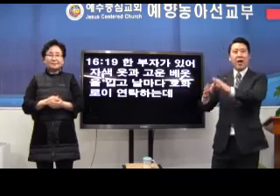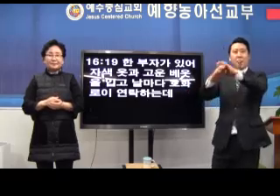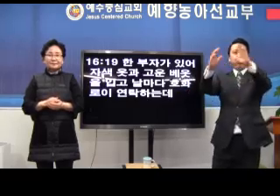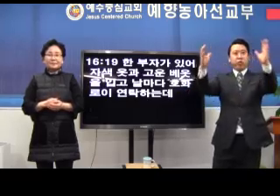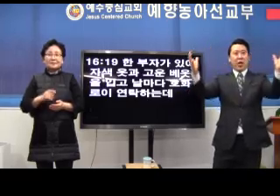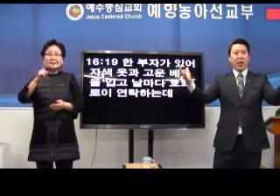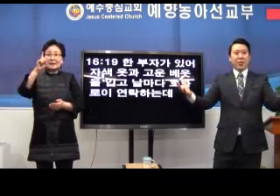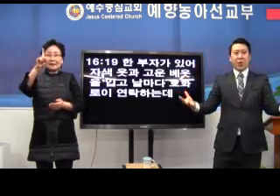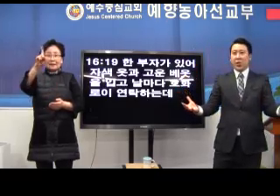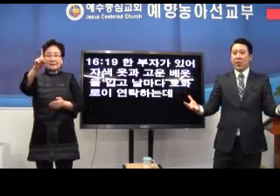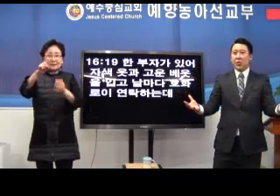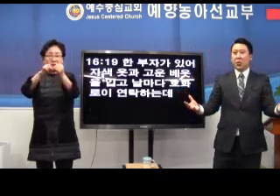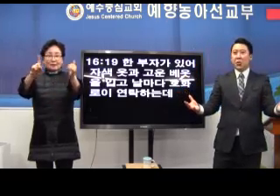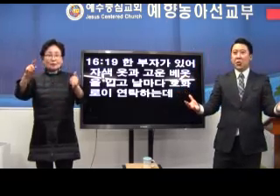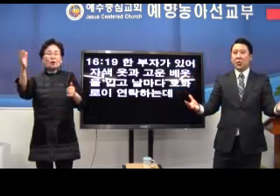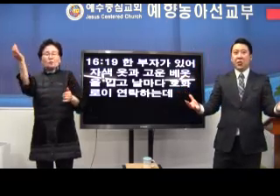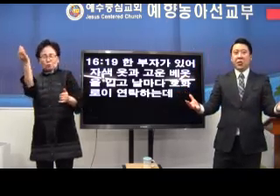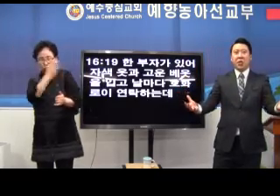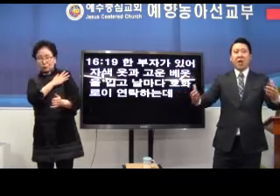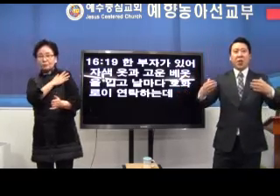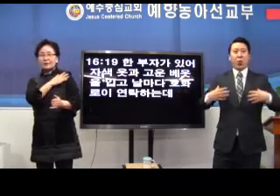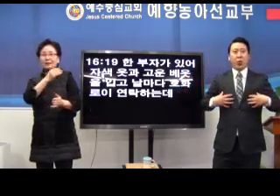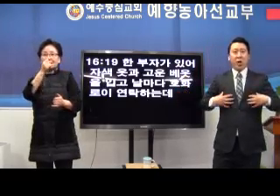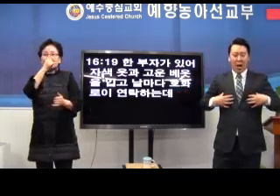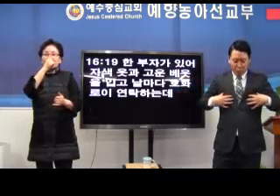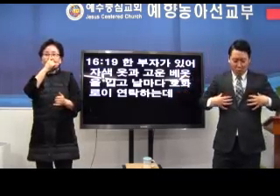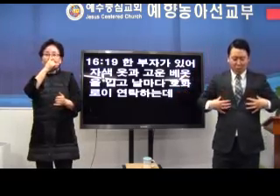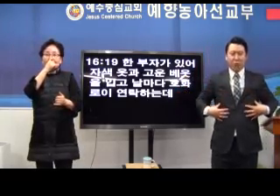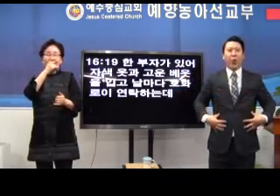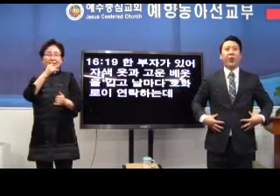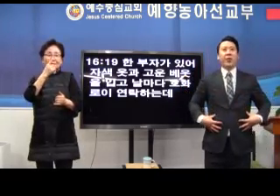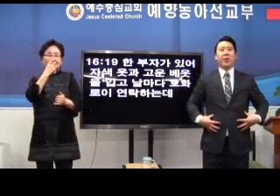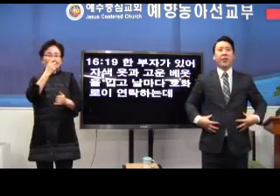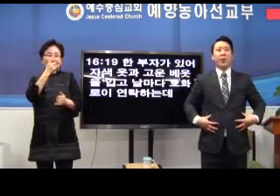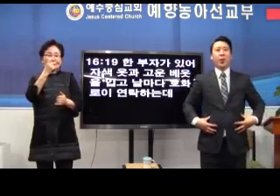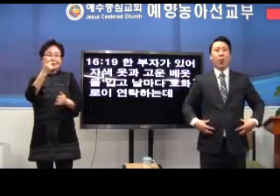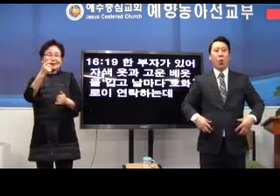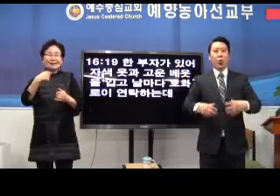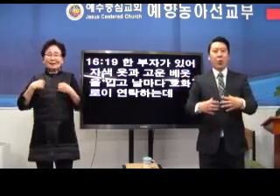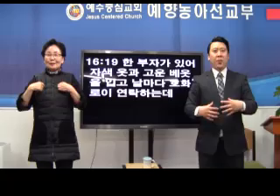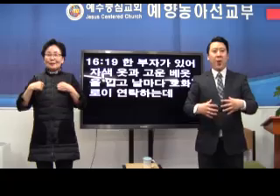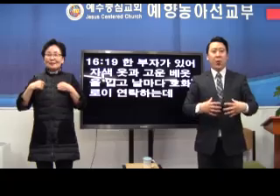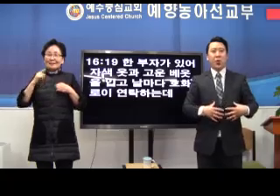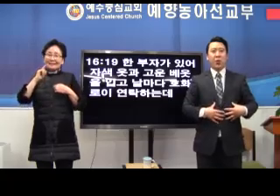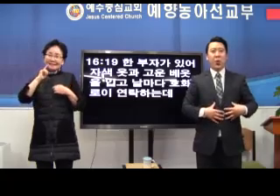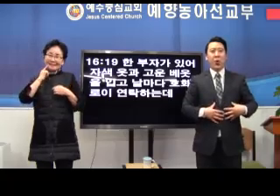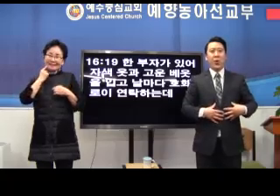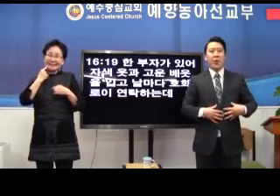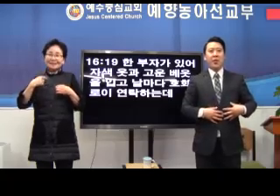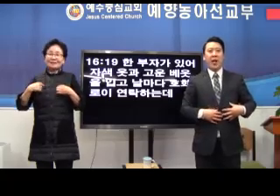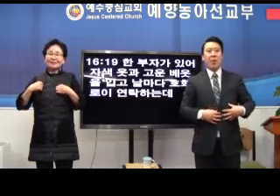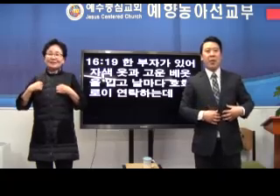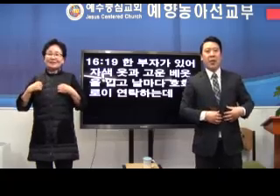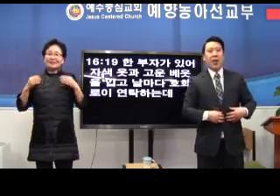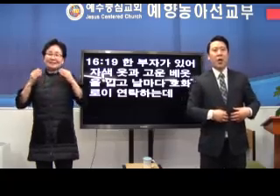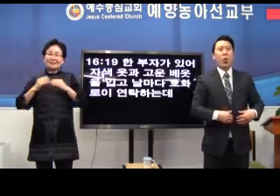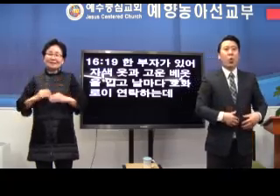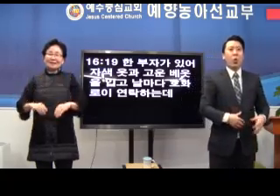한 부자가 있어. 자세고 아주 멋진 옷, 고운 옷, 배옷을 입고 날마다